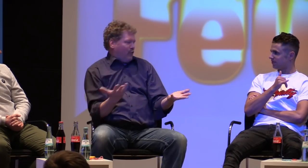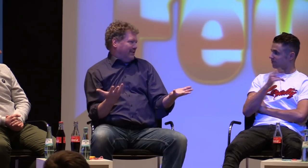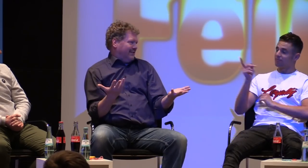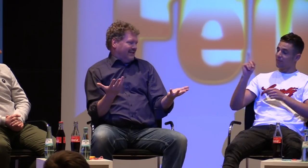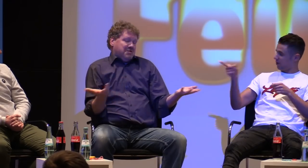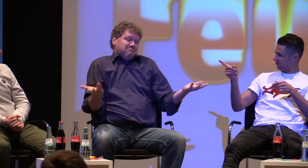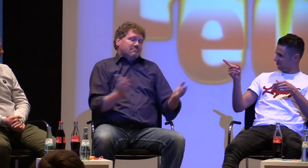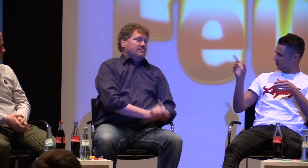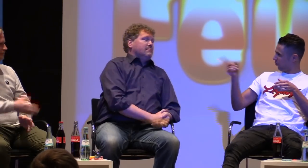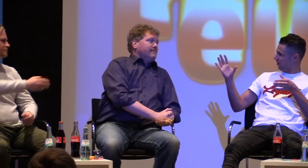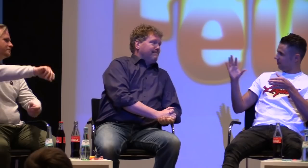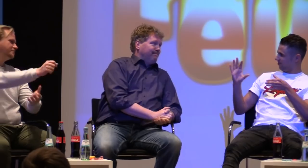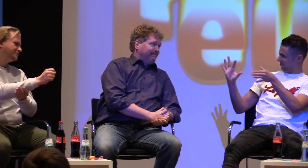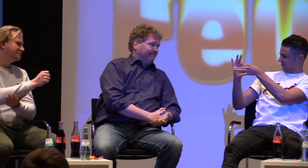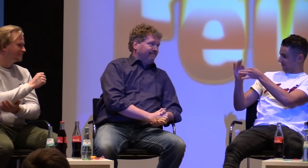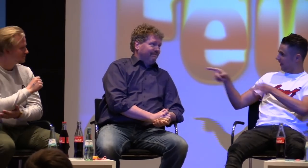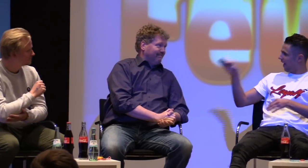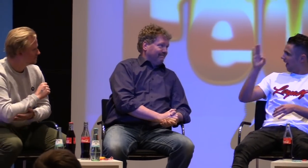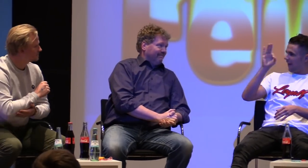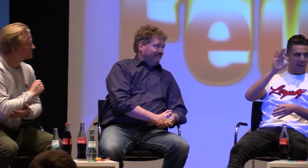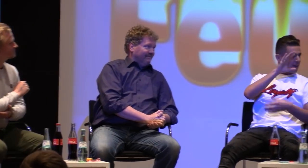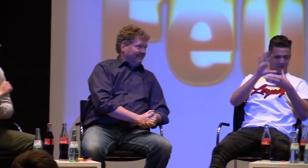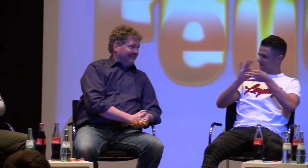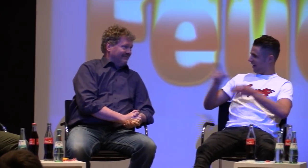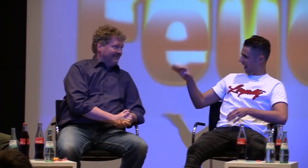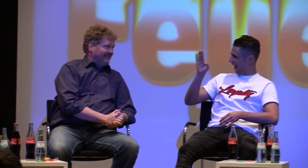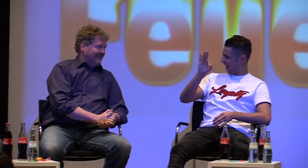wichtig, den Leuten zu vermitteln, es wird alles gut. Ja, ganz kurz dazu noch,